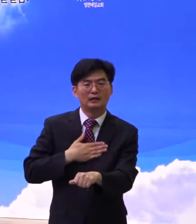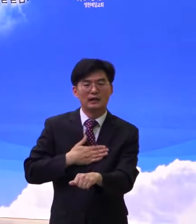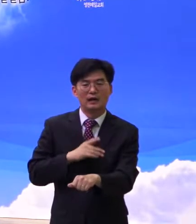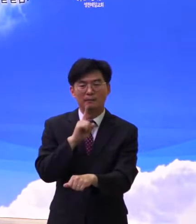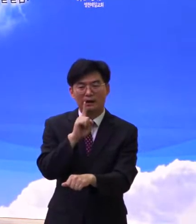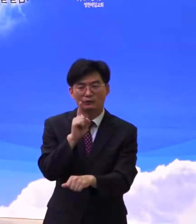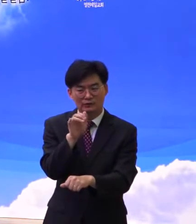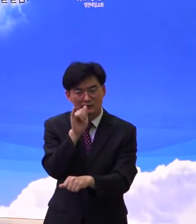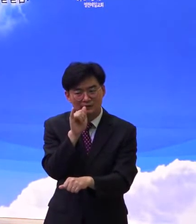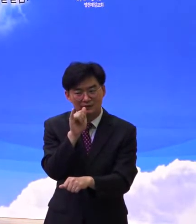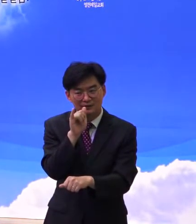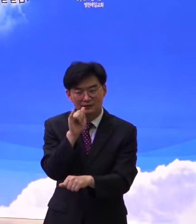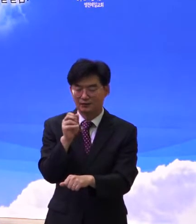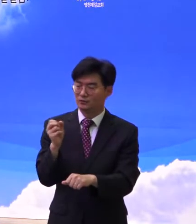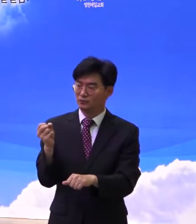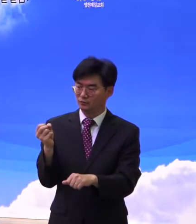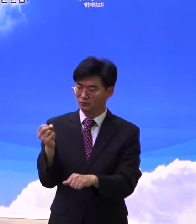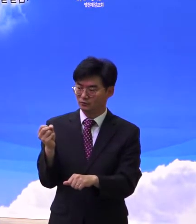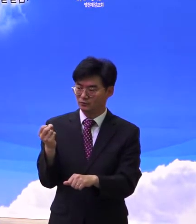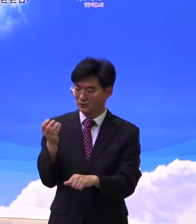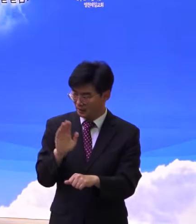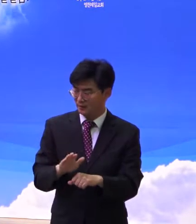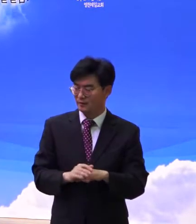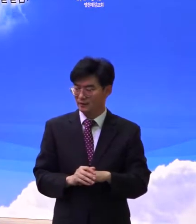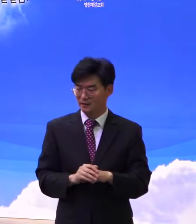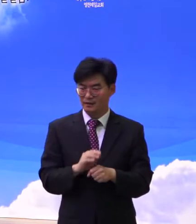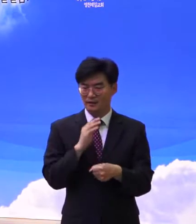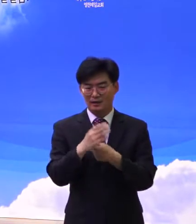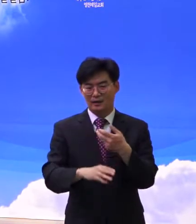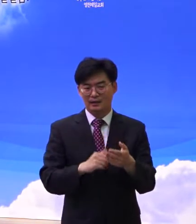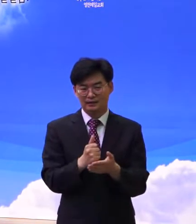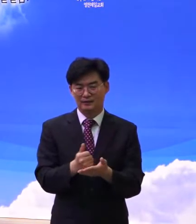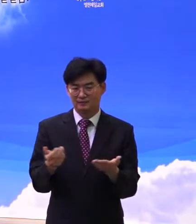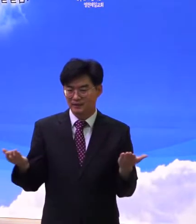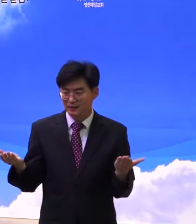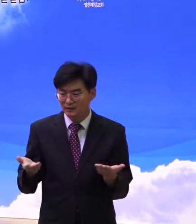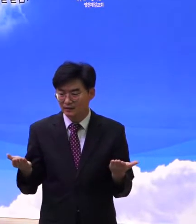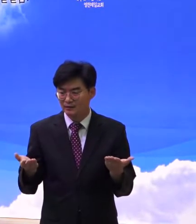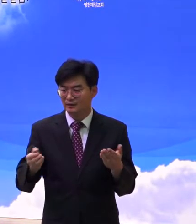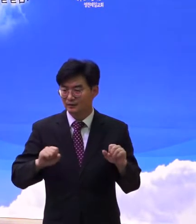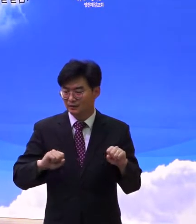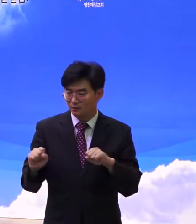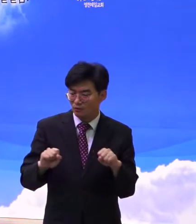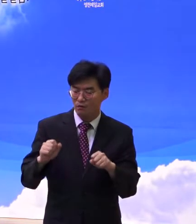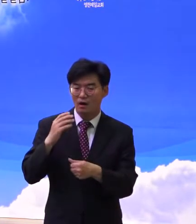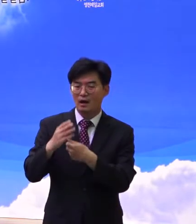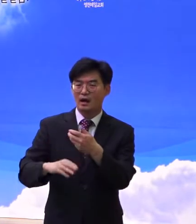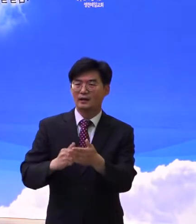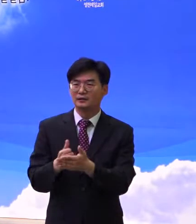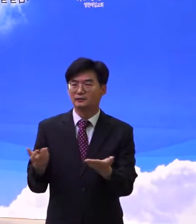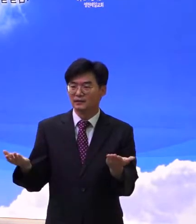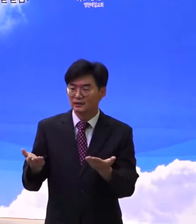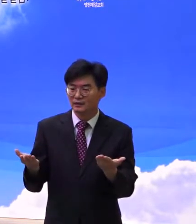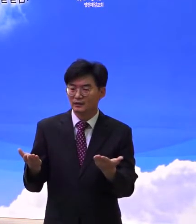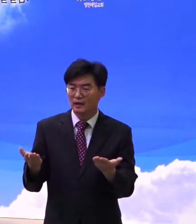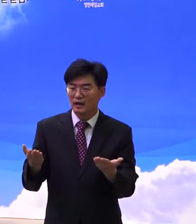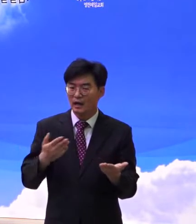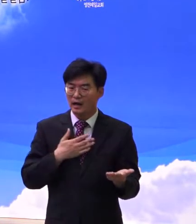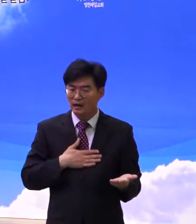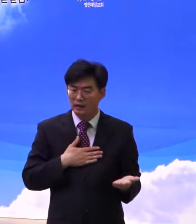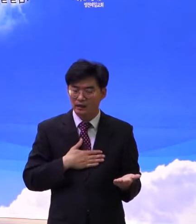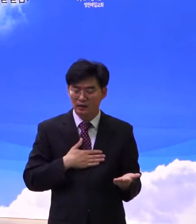말씀하실지 모릅니다. 그런데 여러분, 하나님의 일에 대해서 안다고 하는 것, 성경에서 안다고 하는 것,